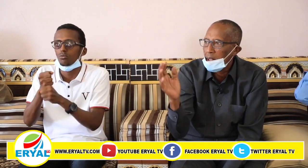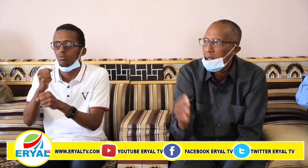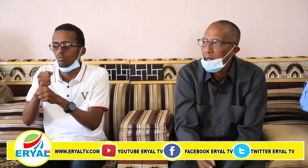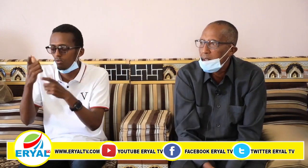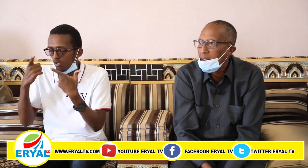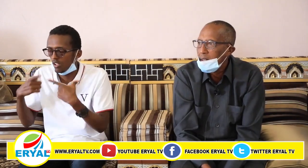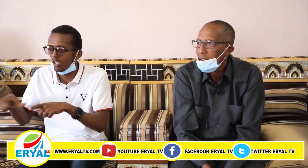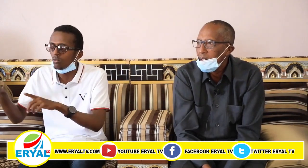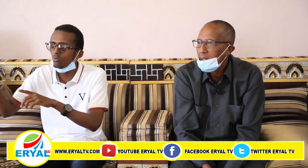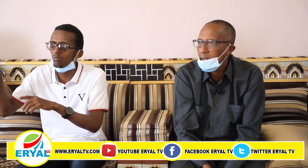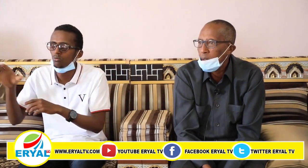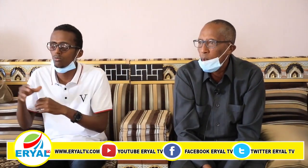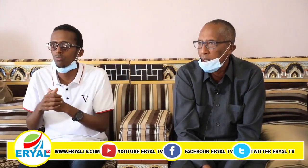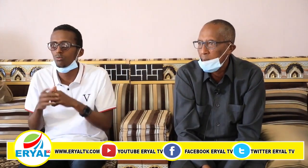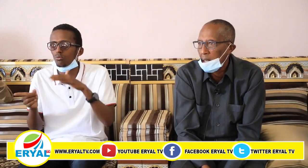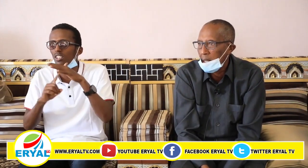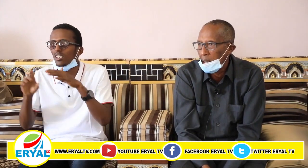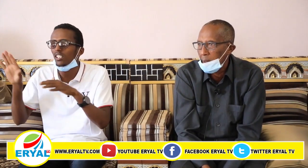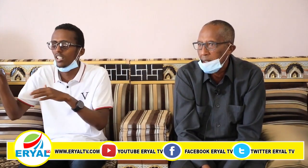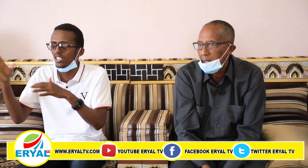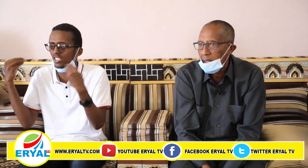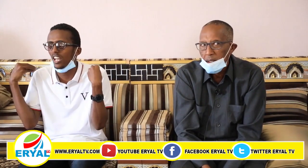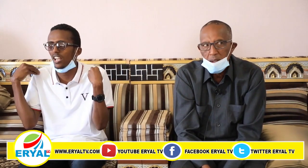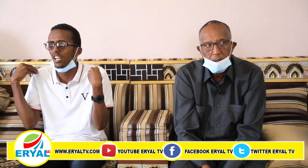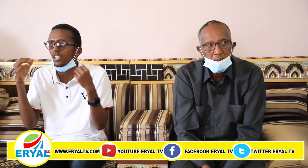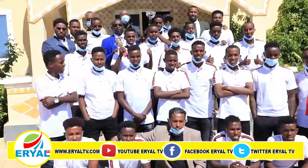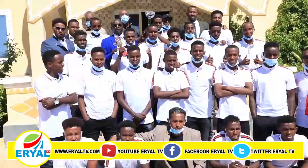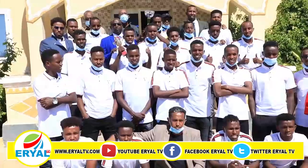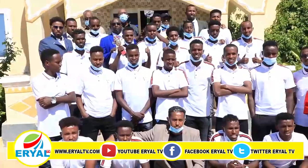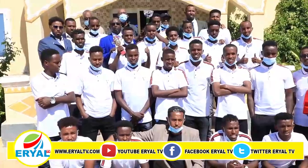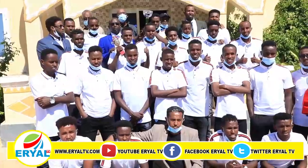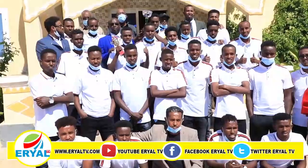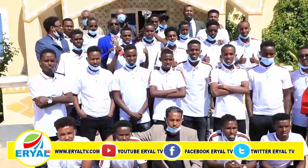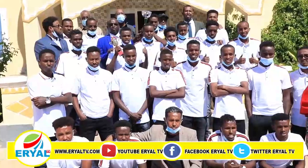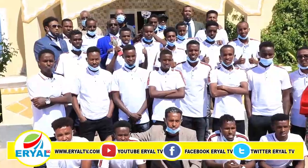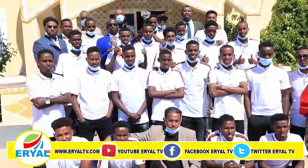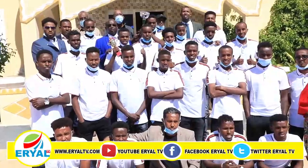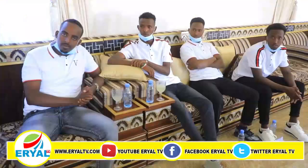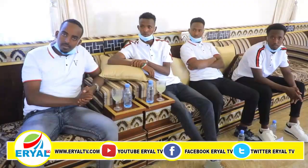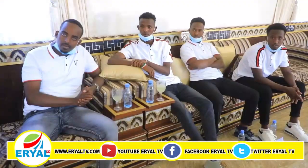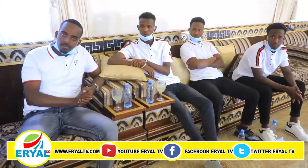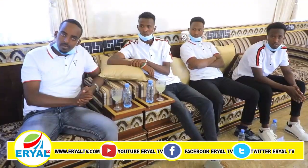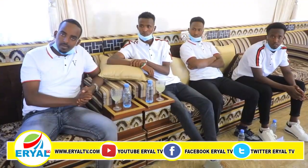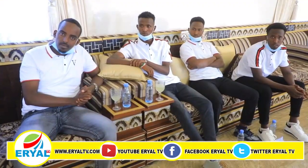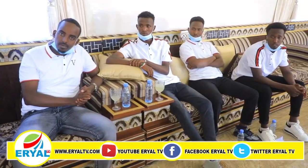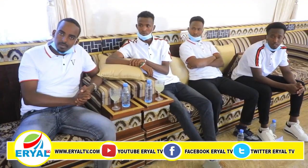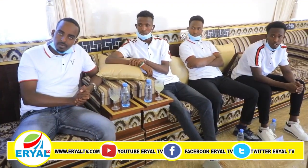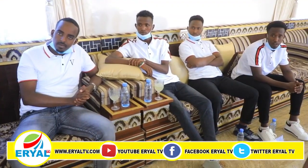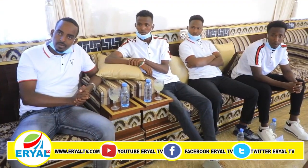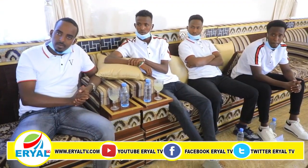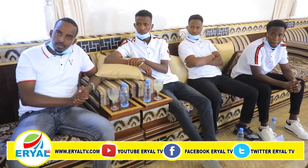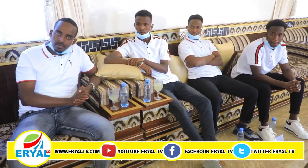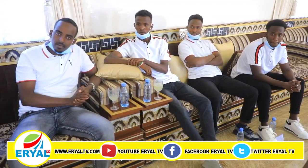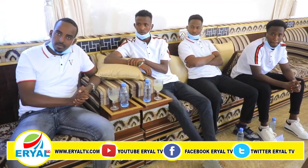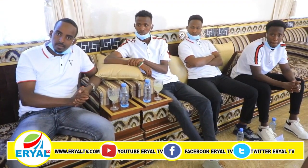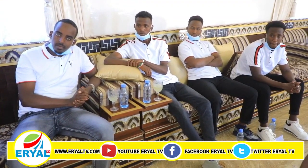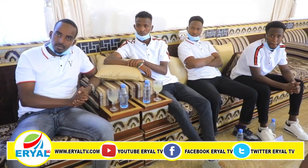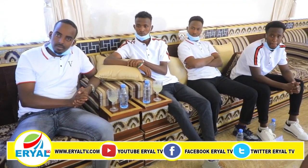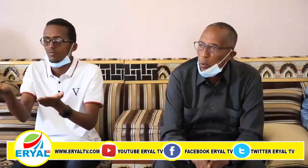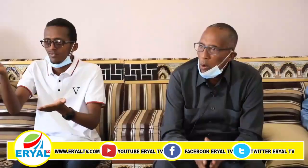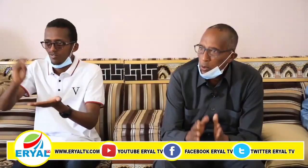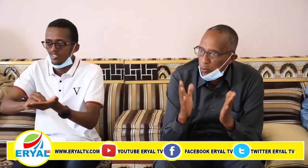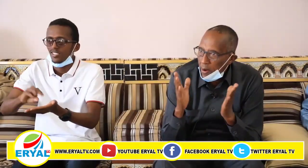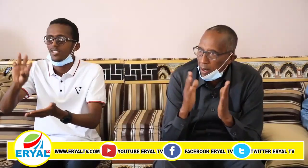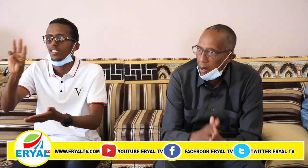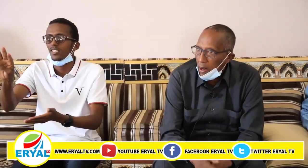waa la ogolaanayaa iyo wixii ka badana la helaba aada iyo aad baa mahadsantihiin cabdiraxmaan abdillaahi fantastic ariel